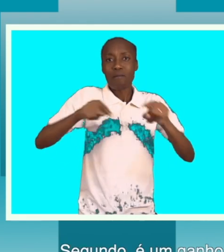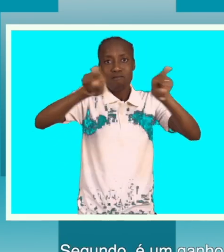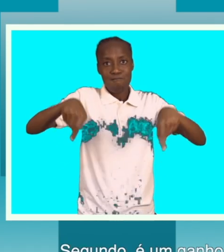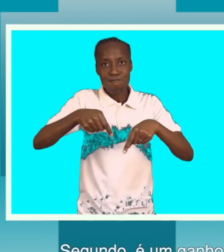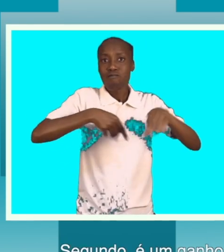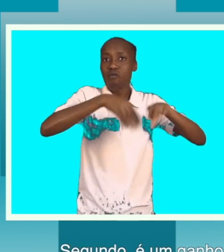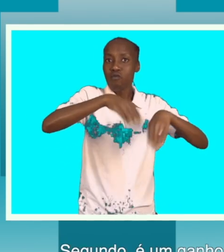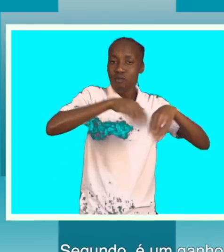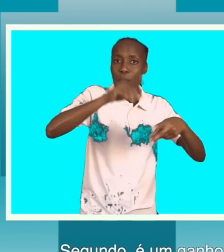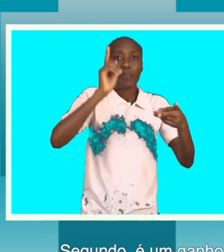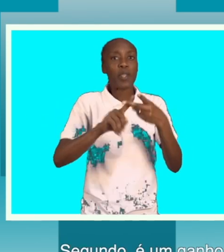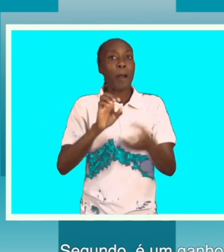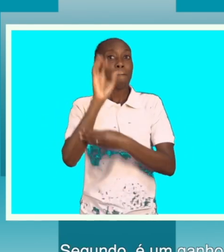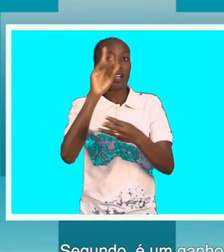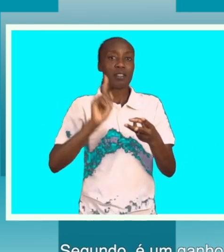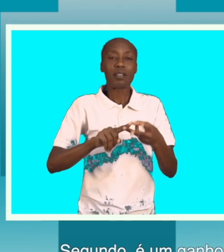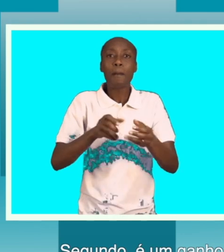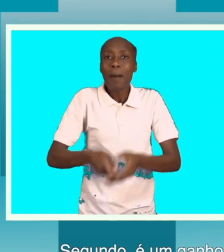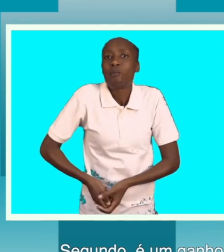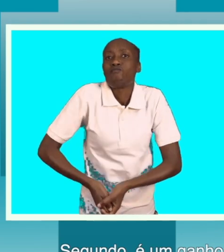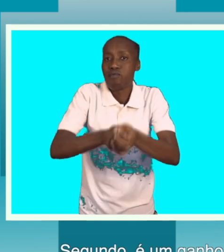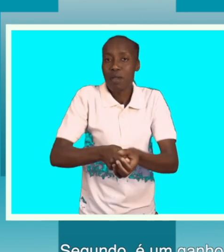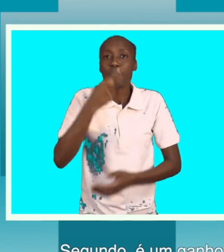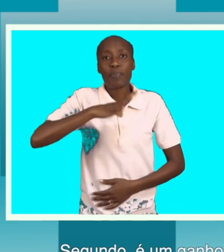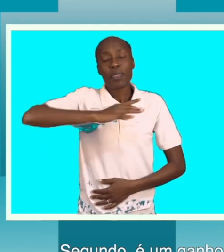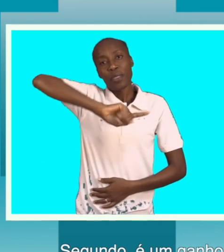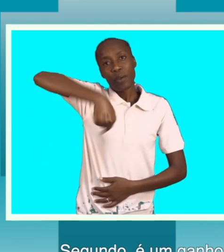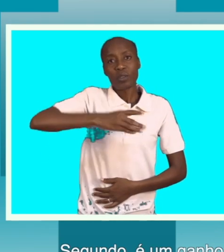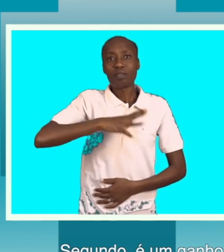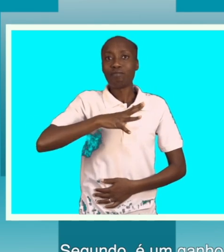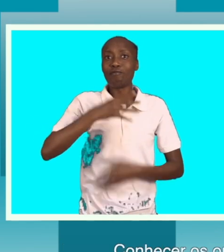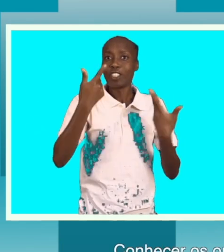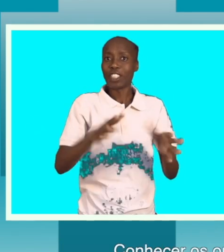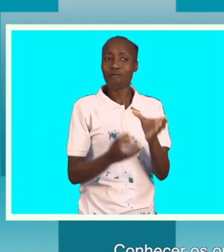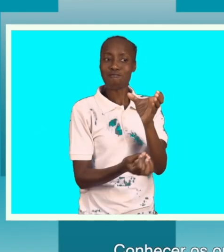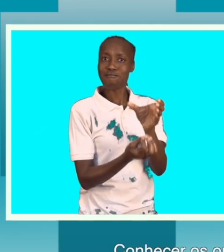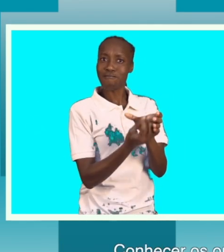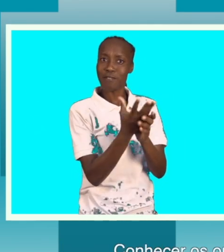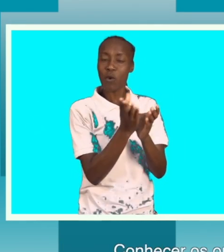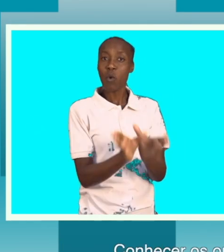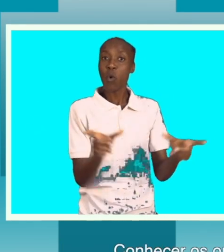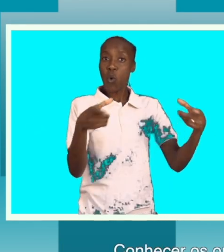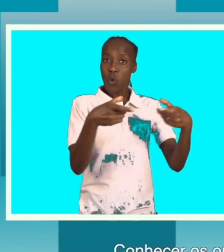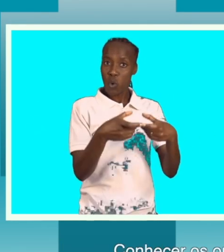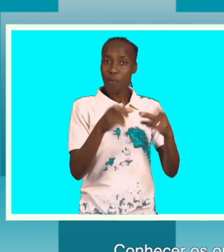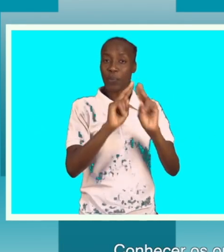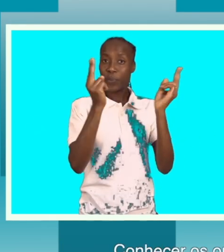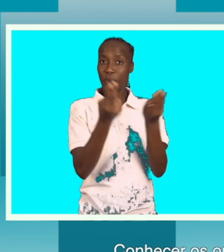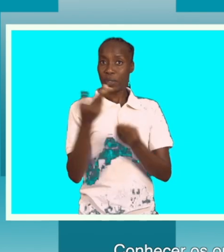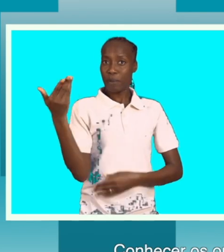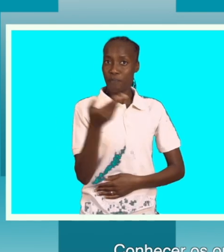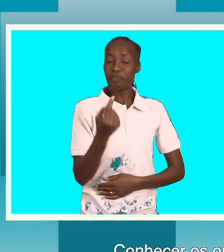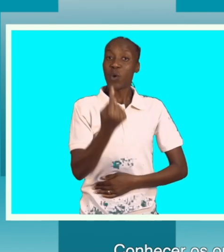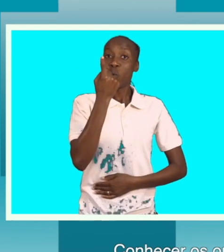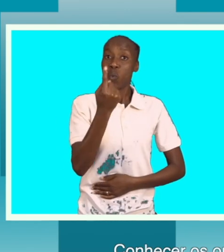Domingos Pela troca de experiência Que vamos ter Aqui na província de Manica Conhecer os outros Como que eles vivem A cultura em si